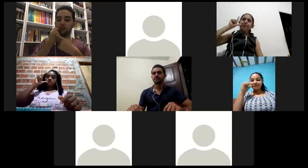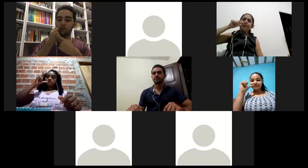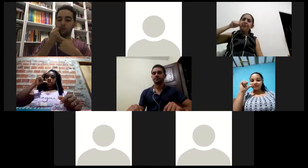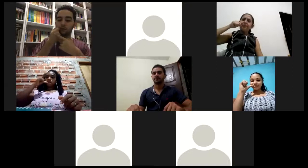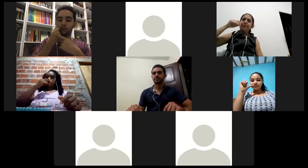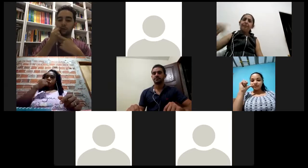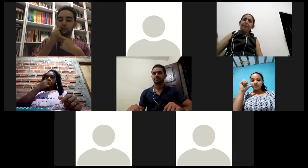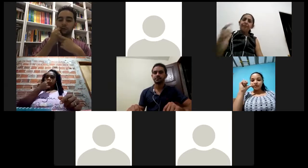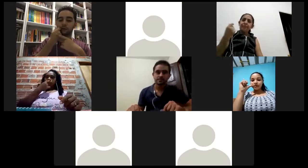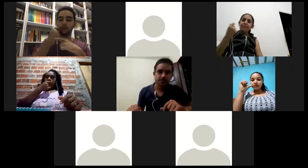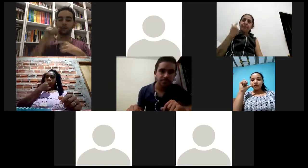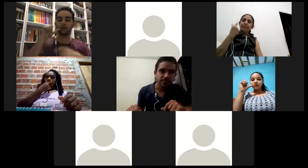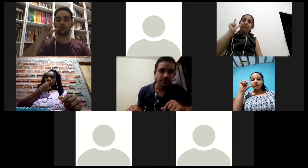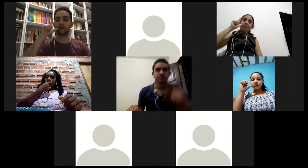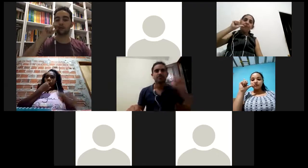mão fica de costas.